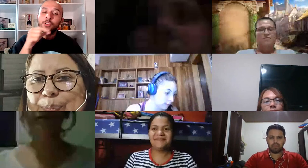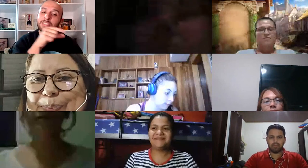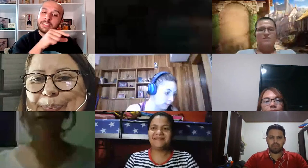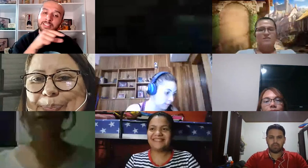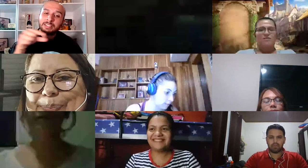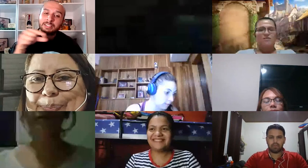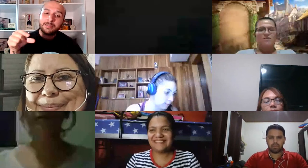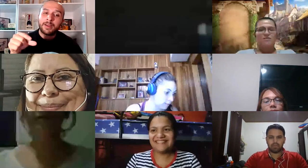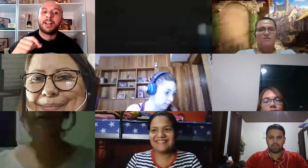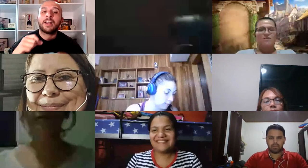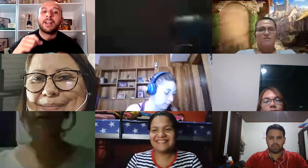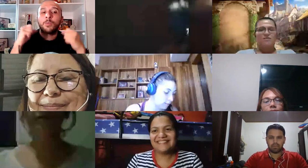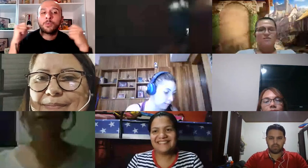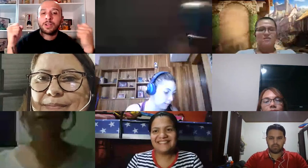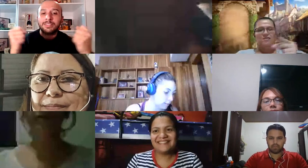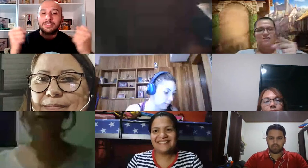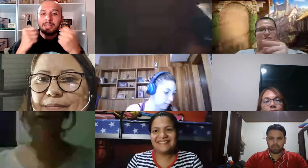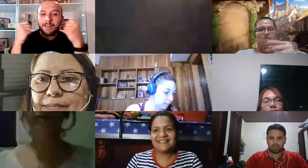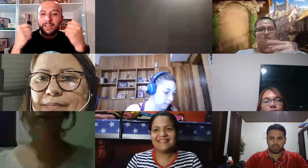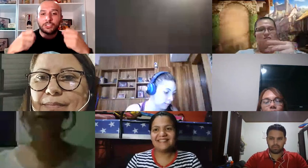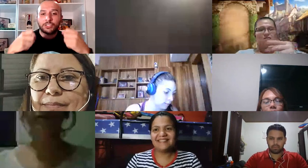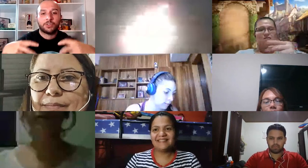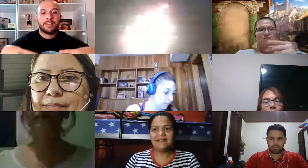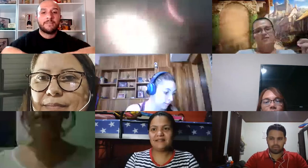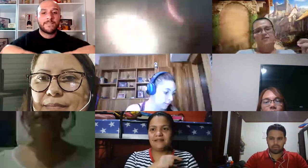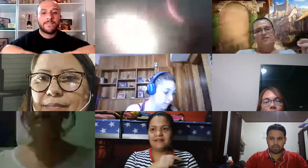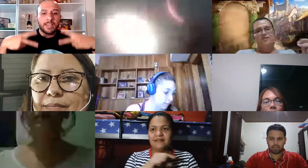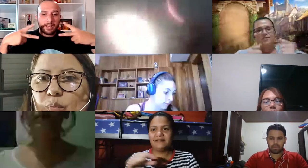Veamos esta semana como una celebración.